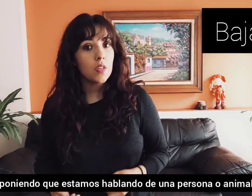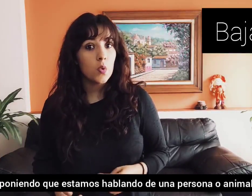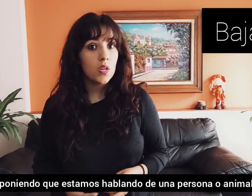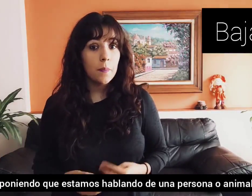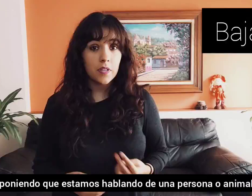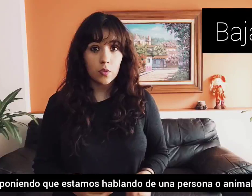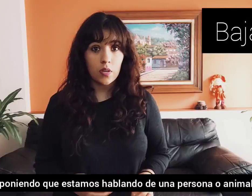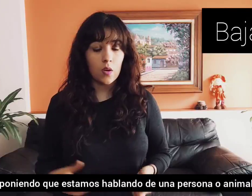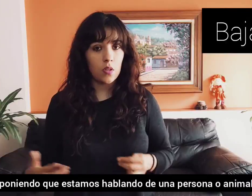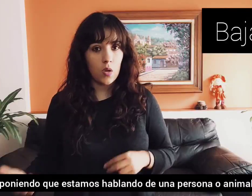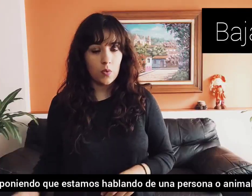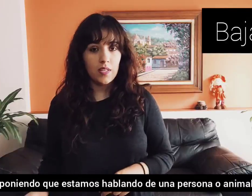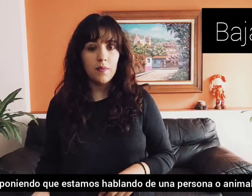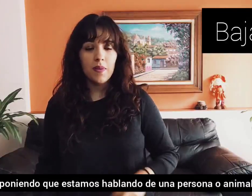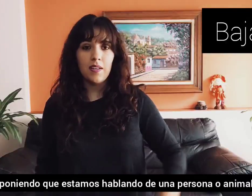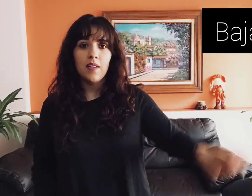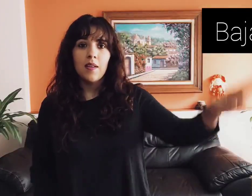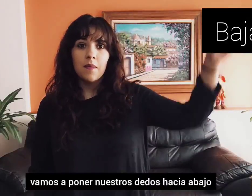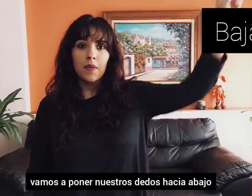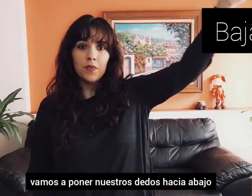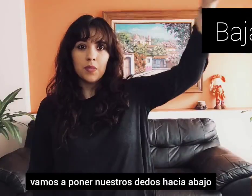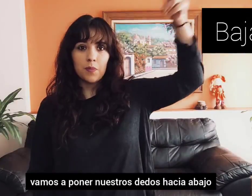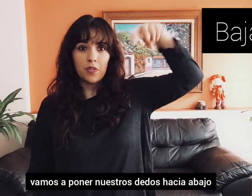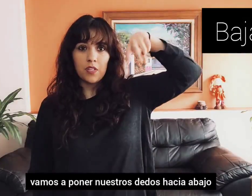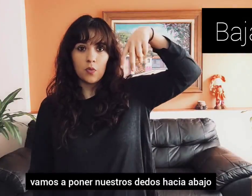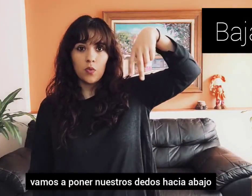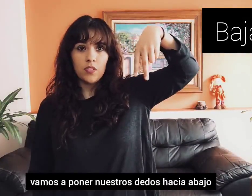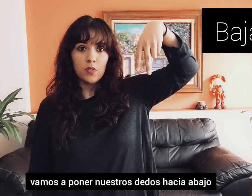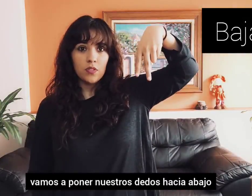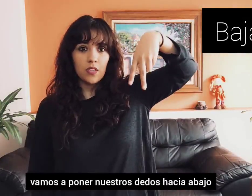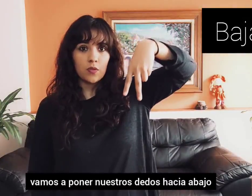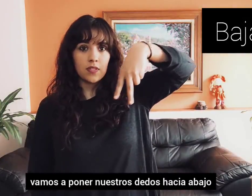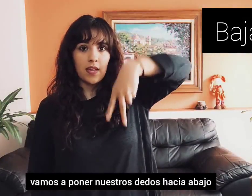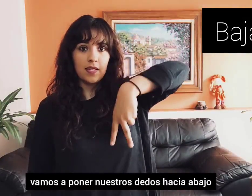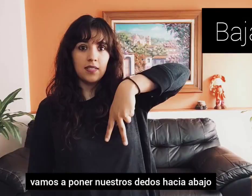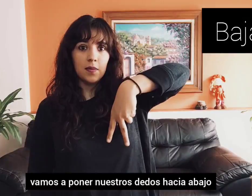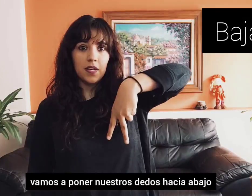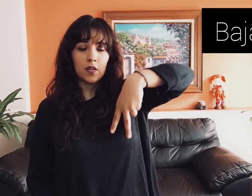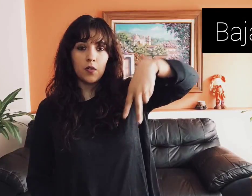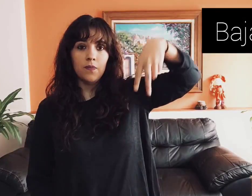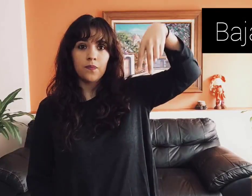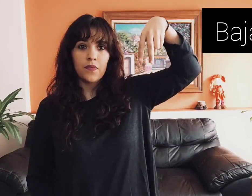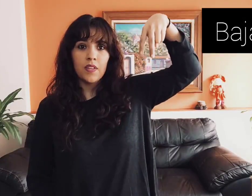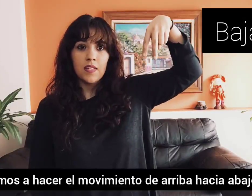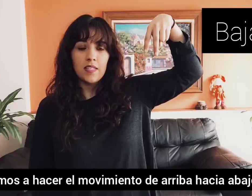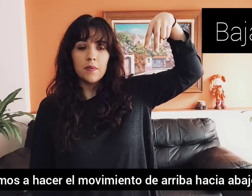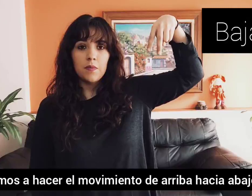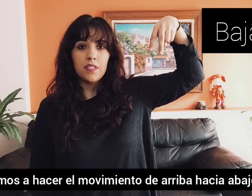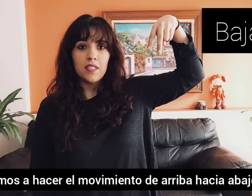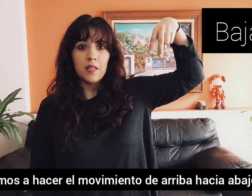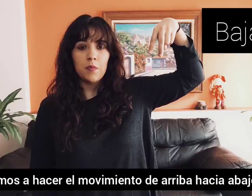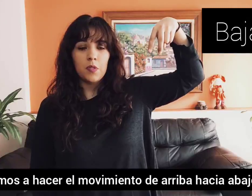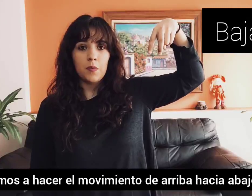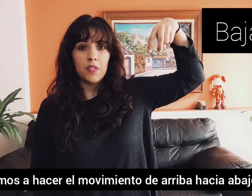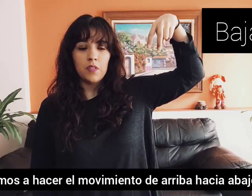de una persona o de un animal, vamos a poner nuestros dedos hacia abajo y vamos a hacer movimiento